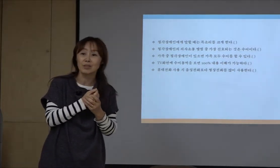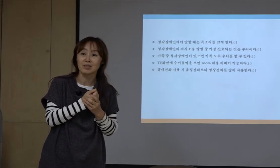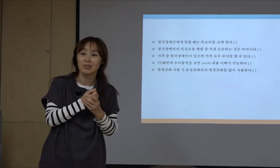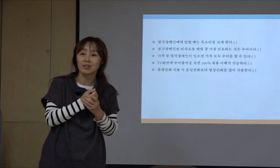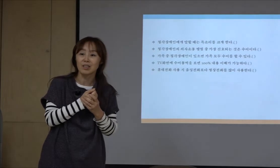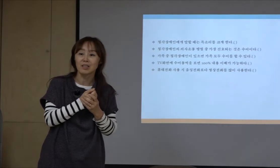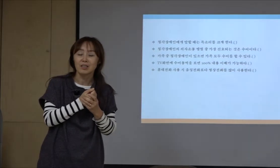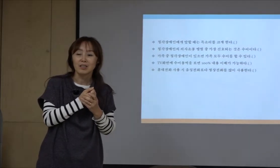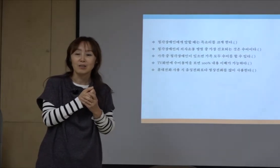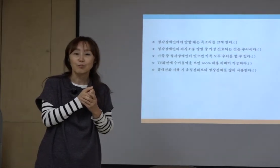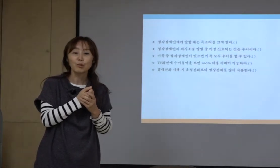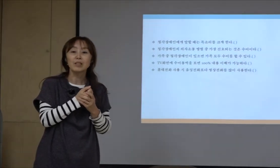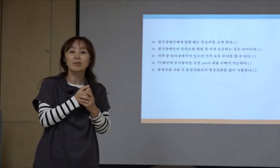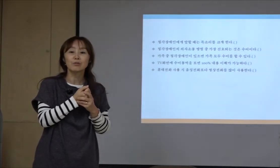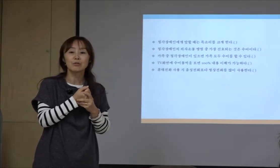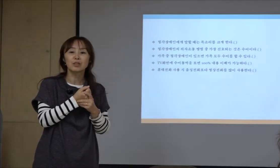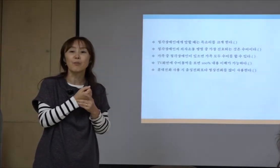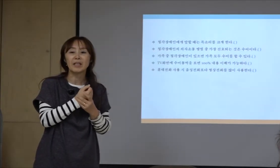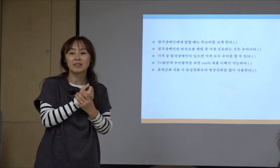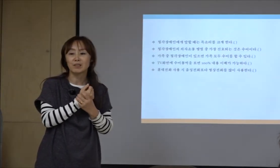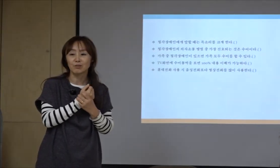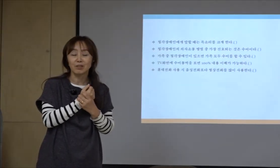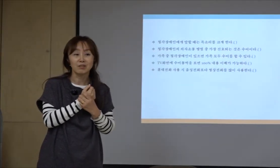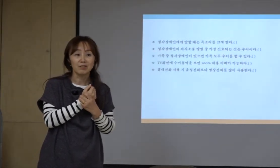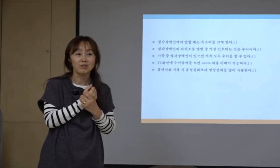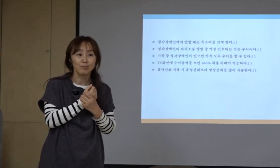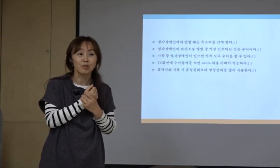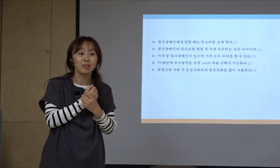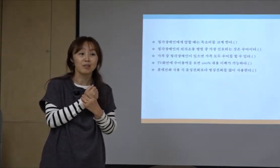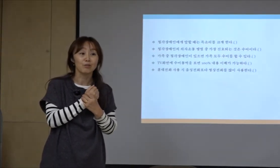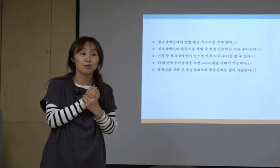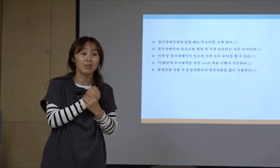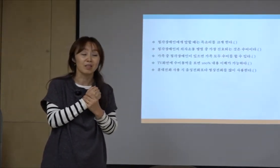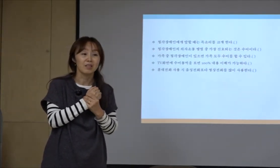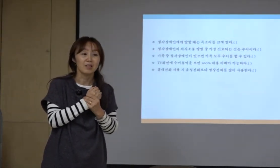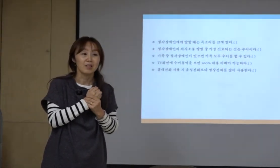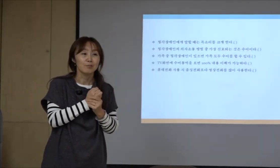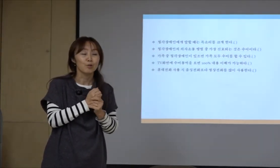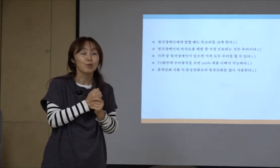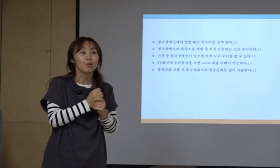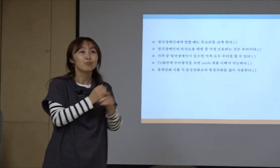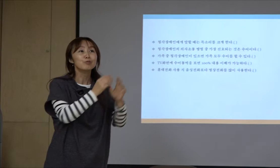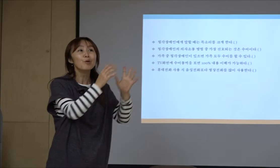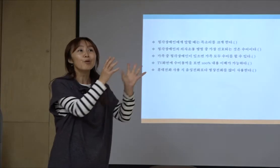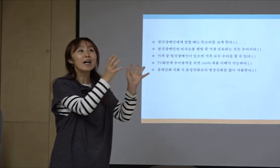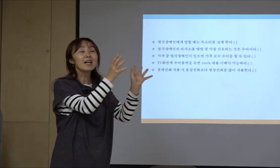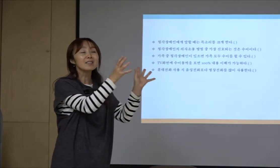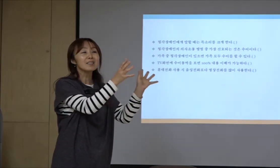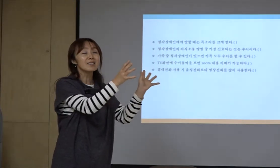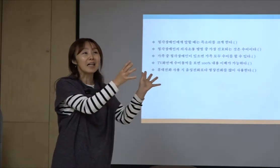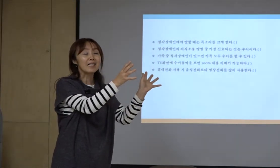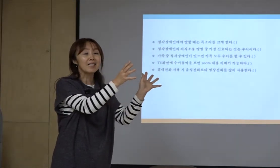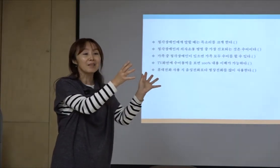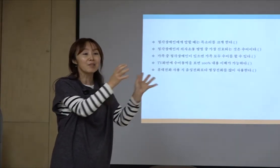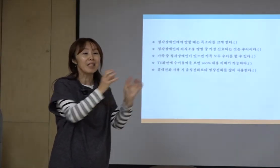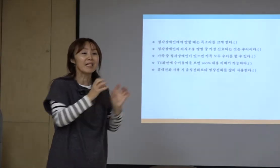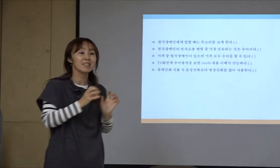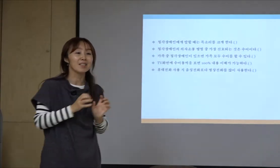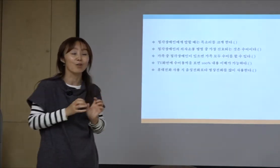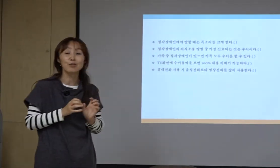모르겠어요. 근데 못하는 경우들이 더 많더라고요. 못하는 경우들이 뭐 부모가 장애인이면 자식이 어쩔 수